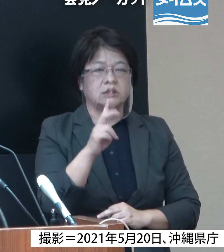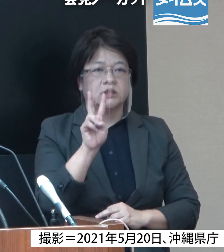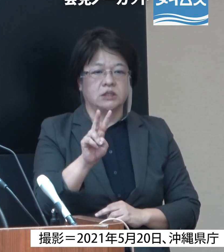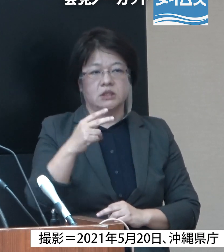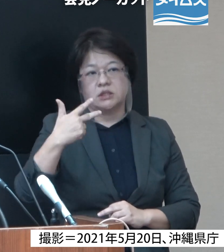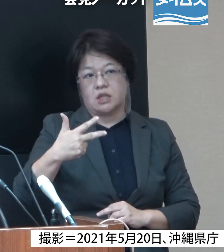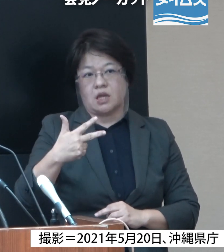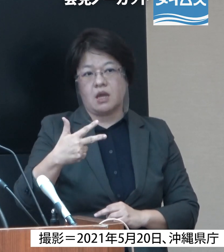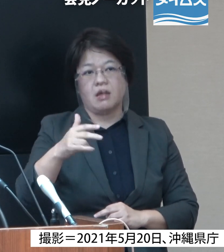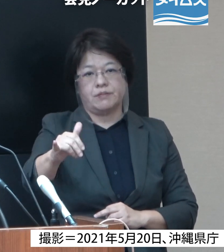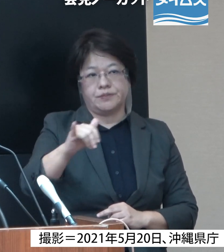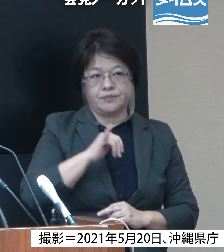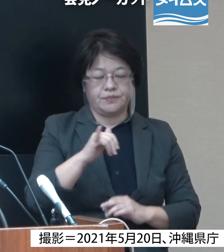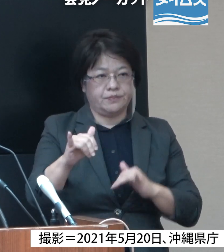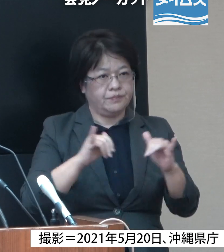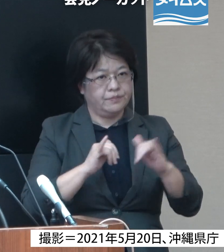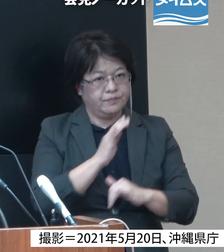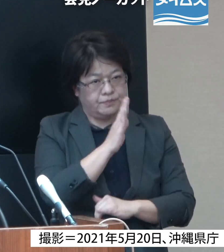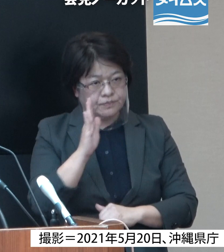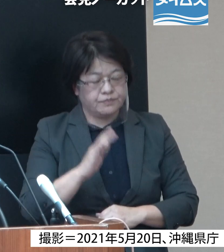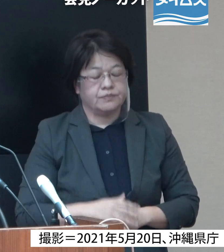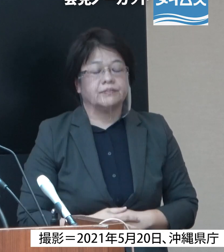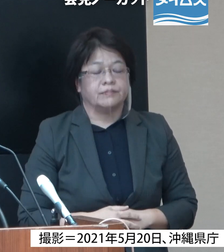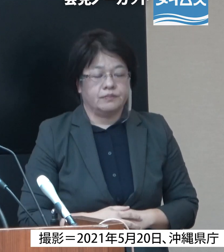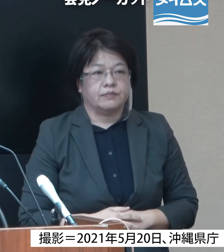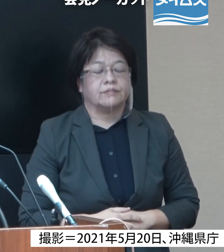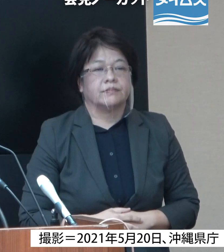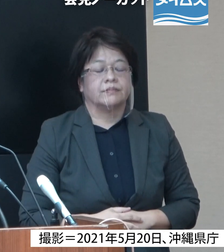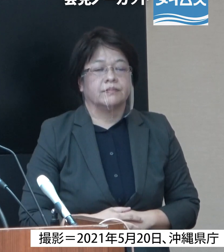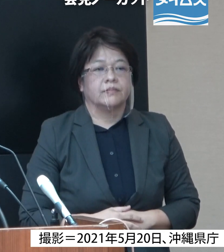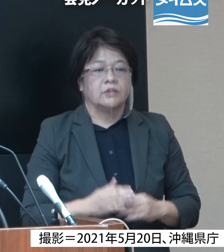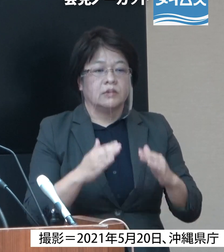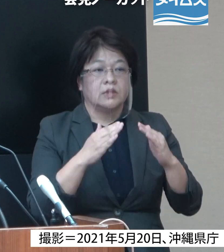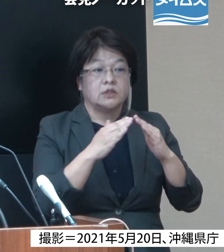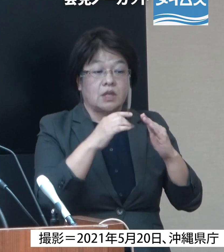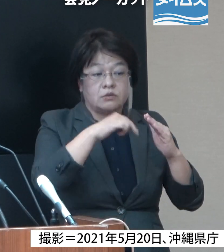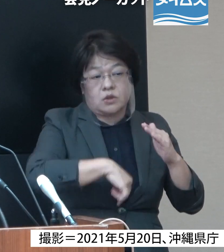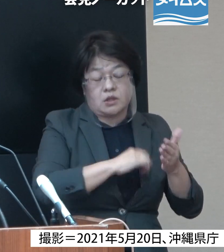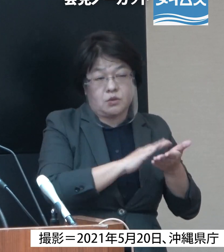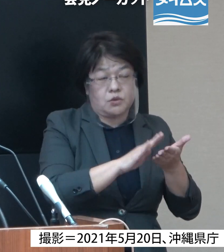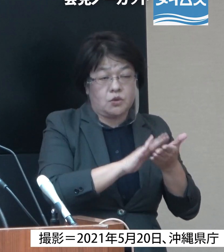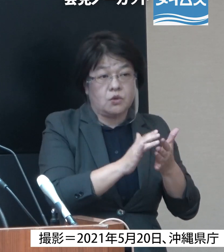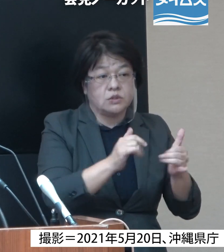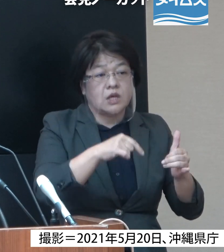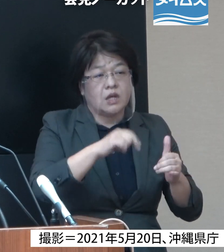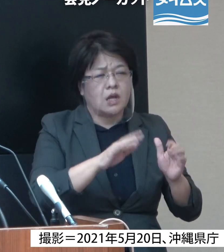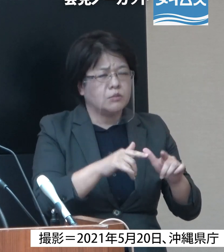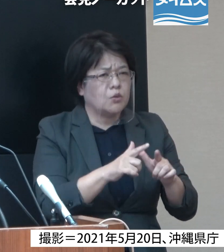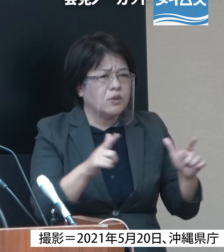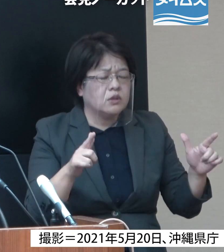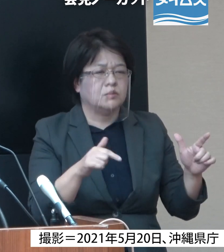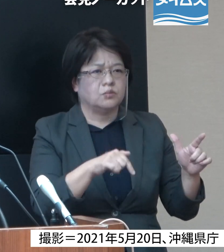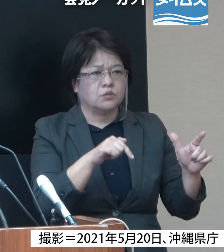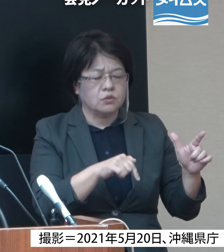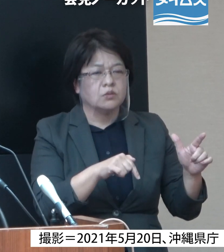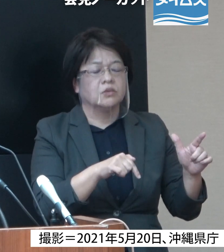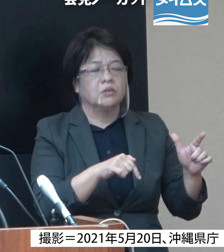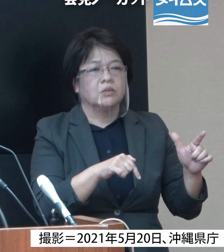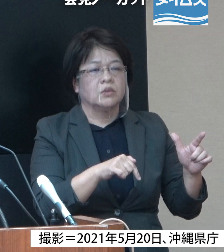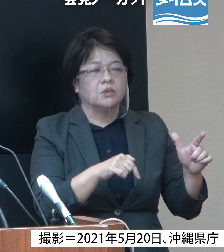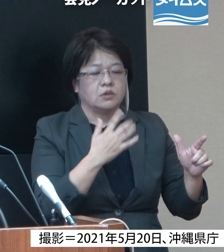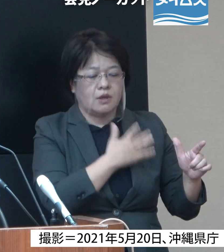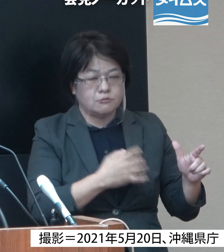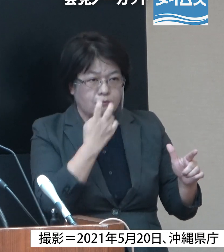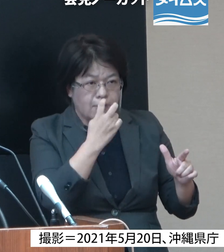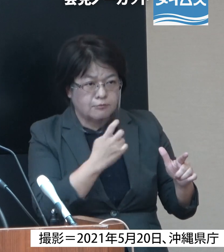098-888-3127 までご連絡をお願いします。また自宅療養者の方が増えていることに対し、体調管理の